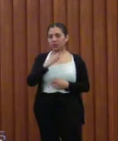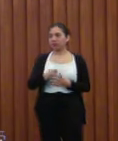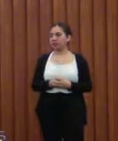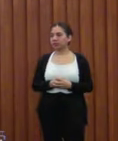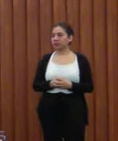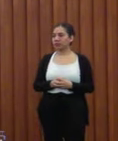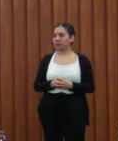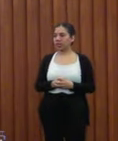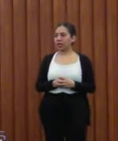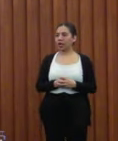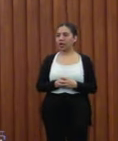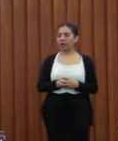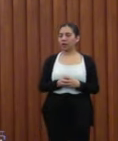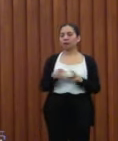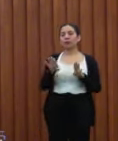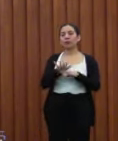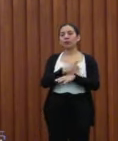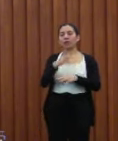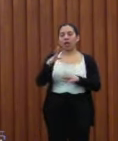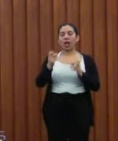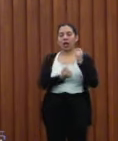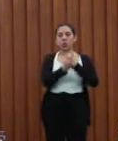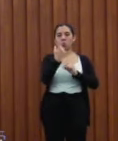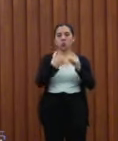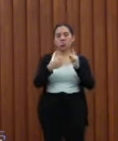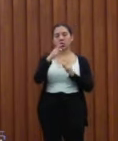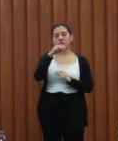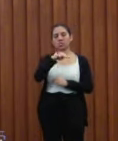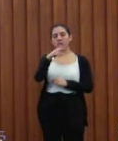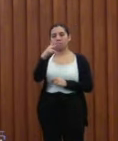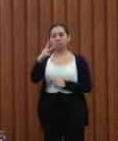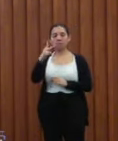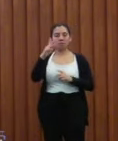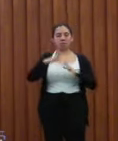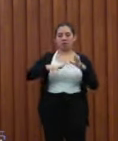de las procuradurías porque está obstruyendo las investigaciones, ¿no?